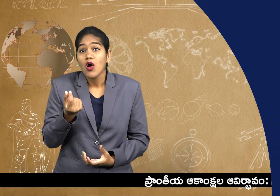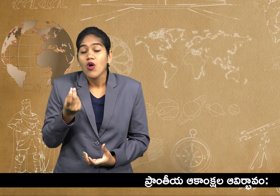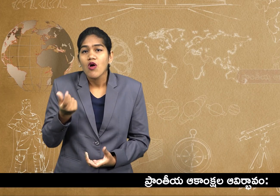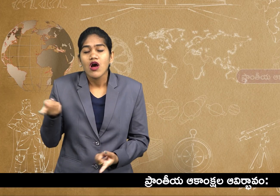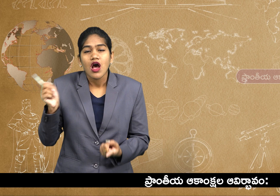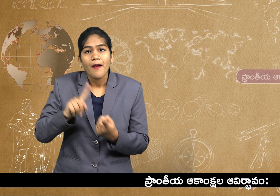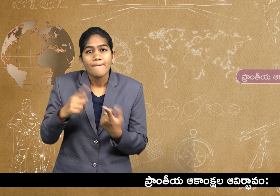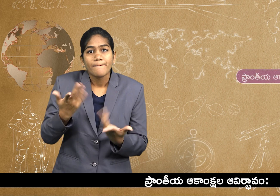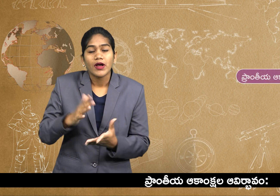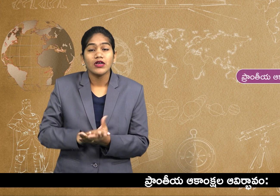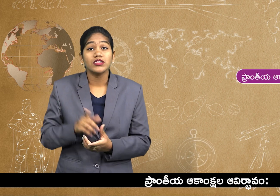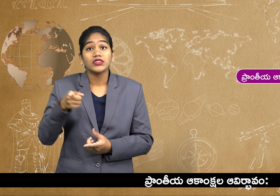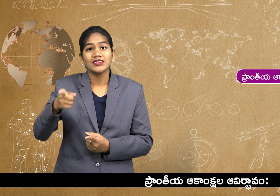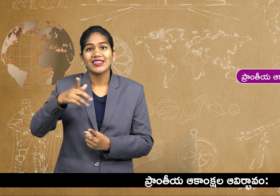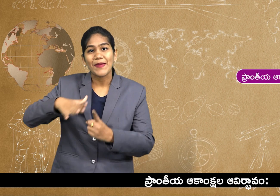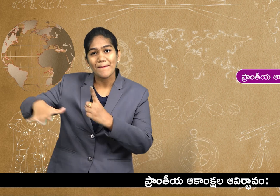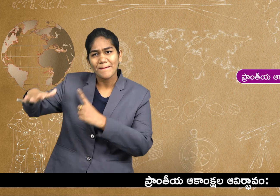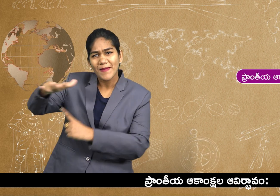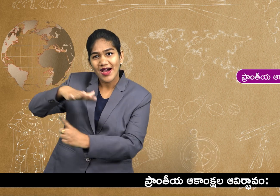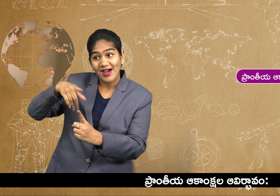ప్రాంతీయ అక్షాంశాల ఆవిర్భావం.